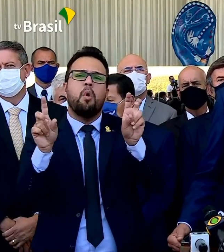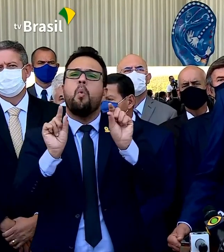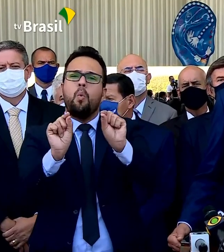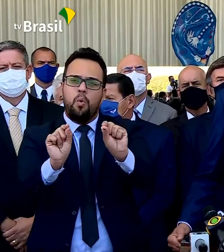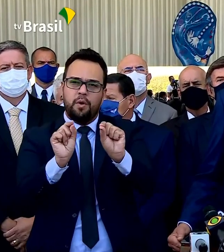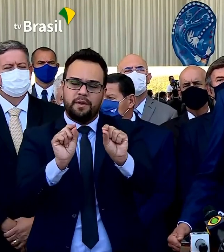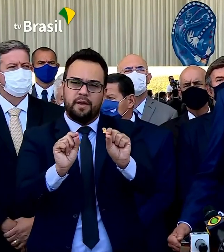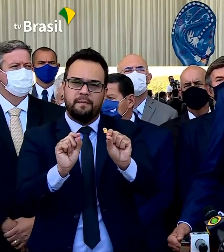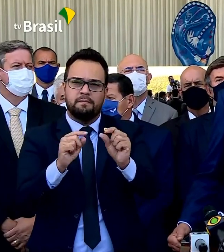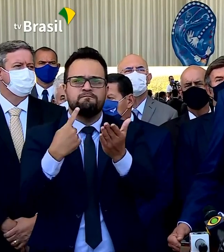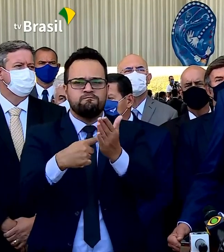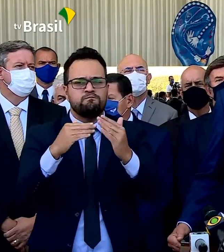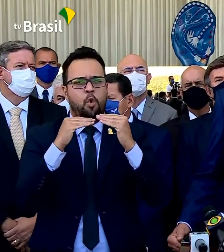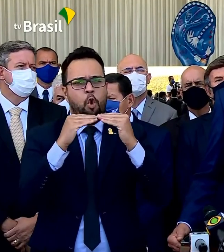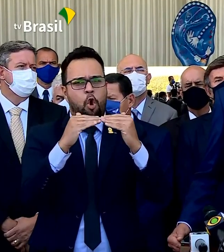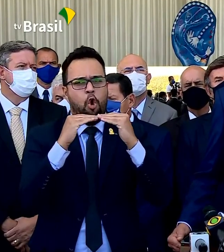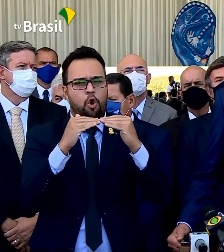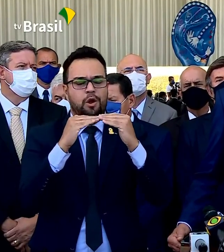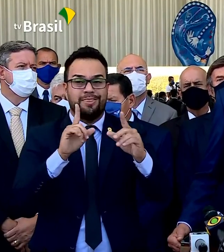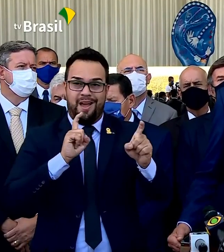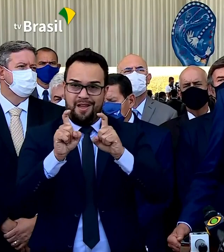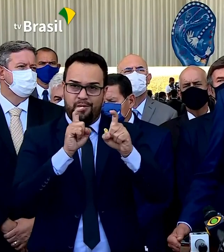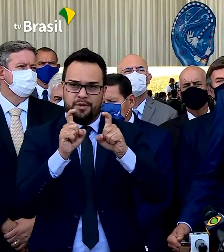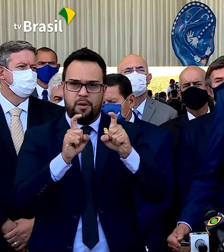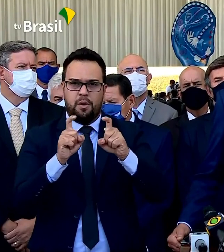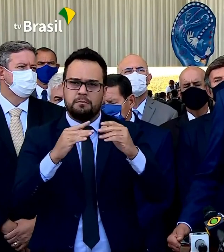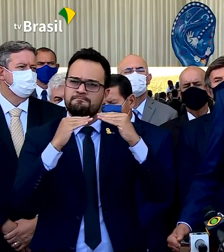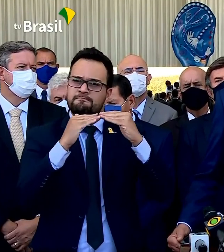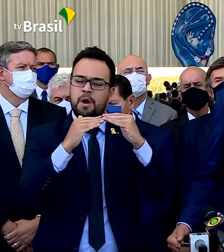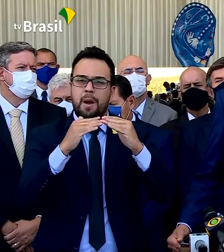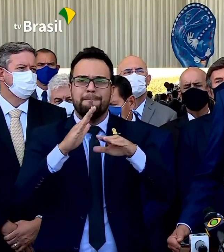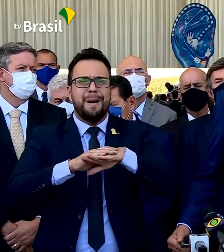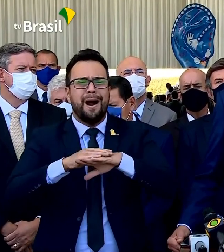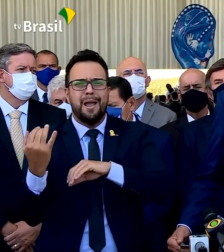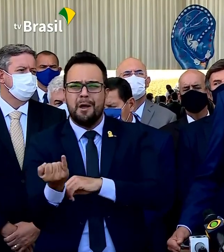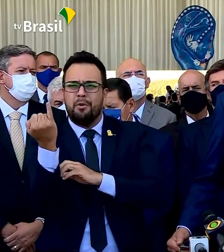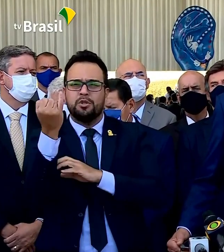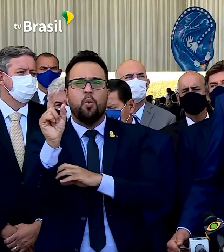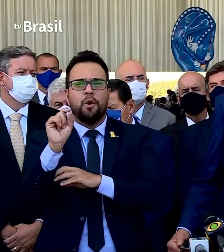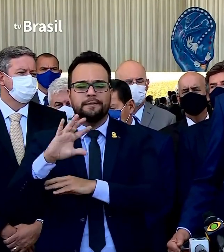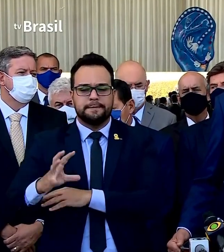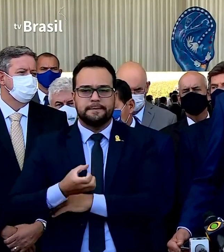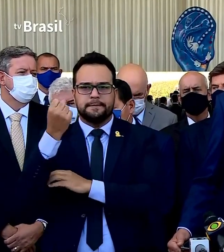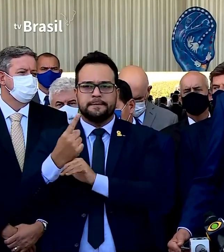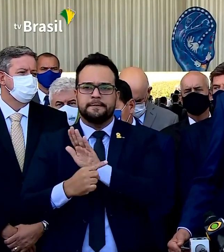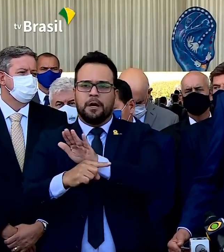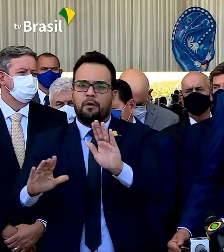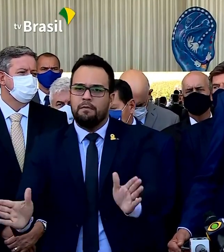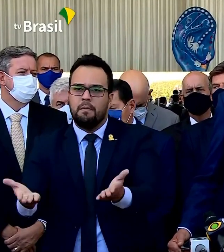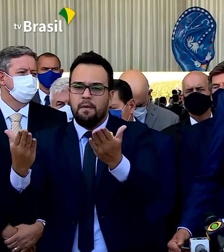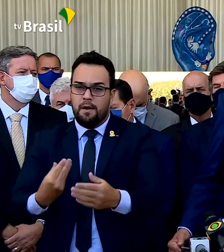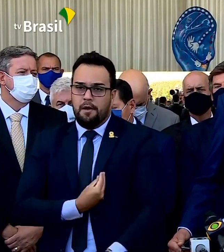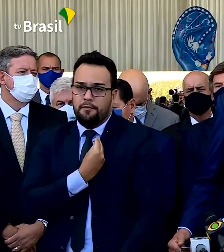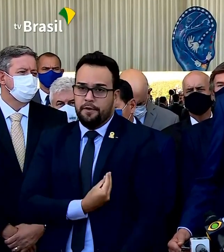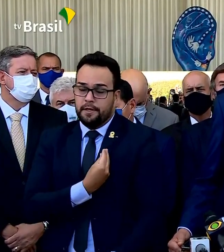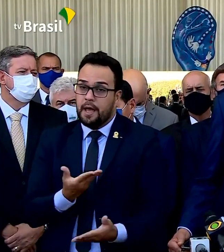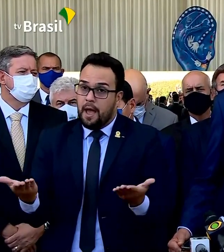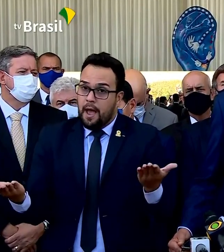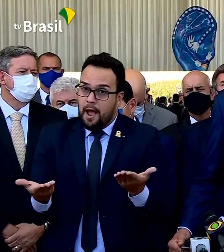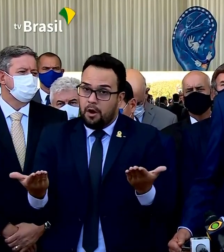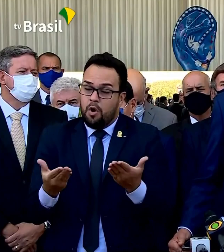que a convergência de todos para salvar vidas. Neste momento, as ações serão